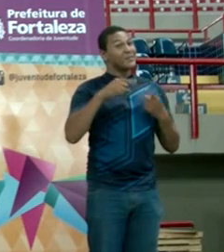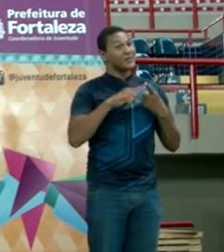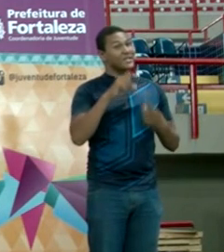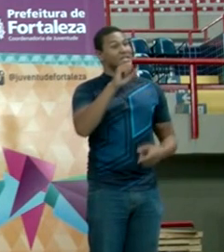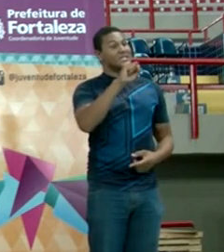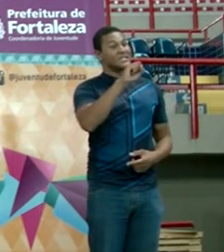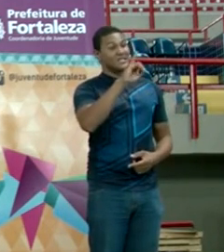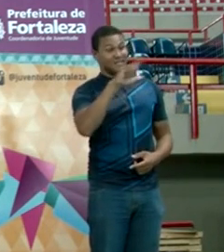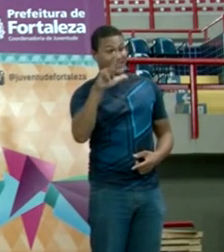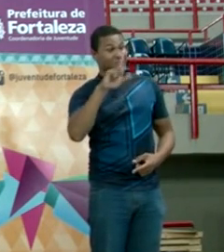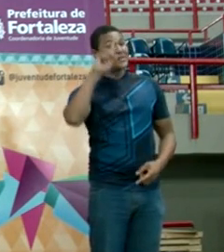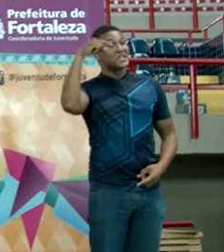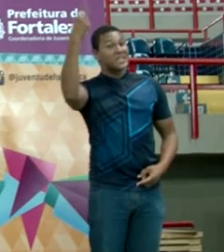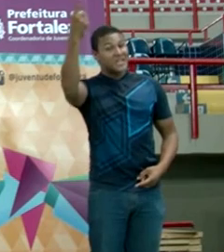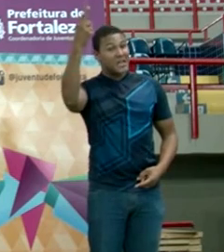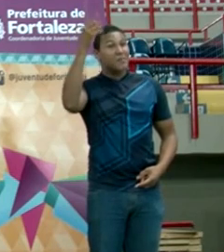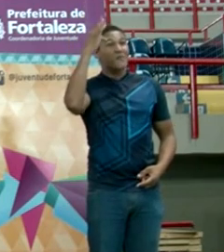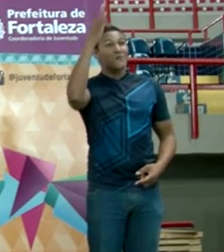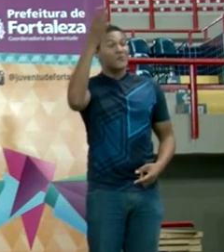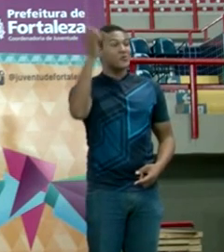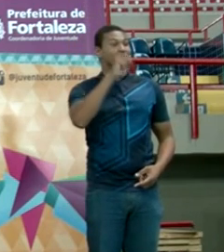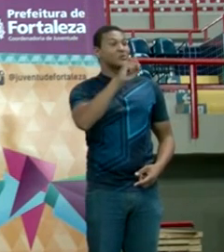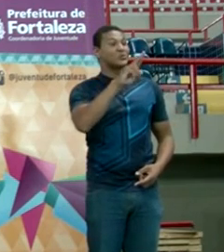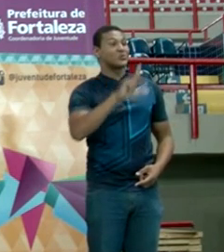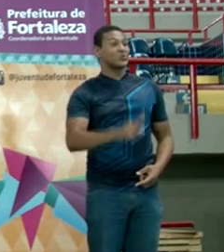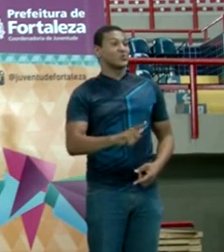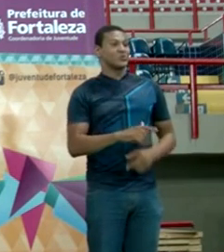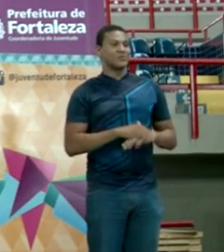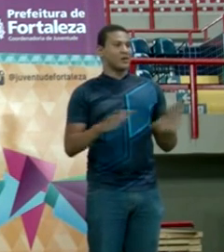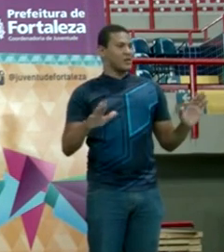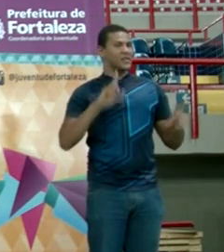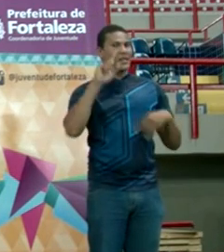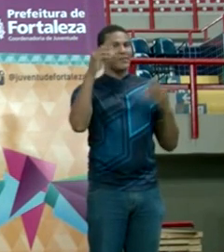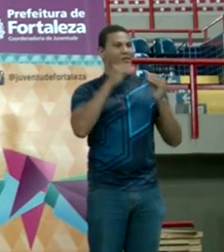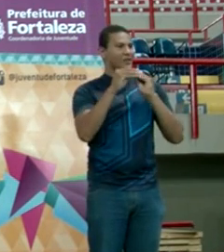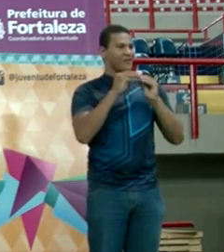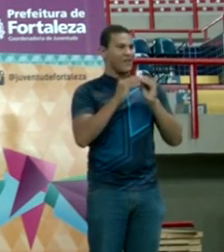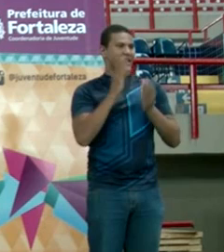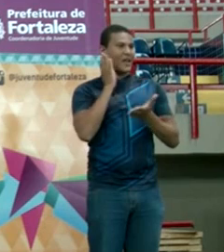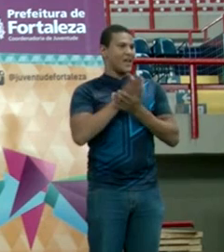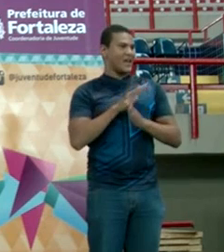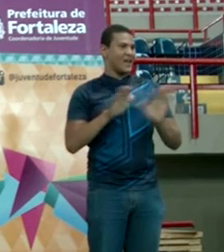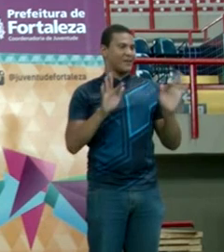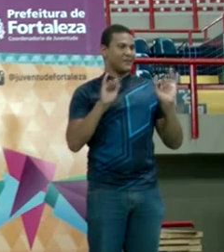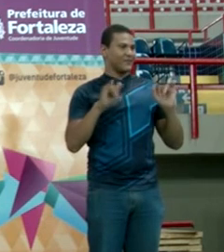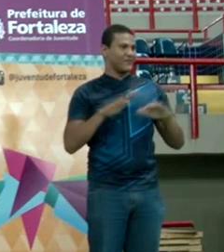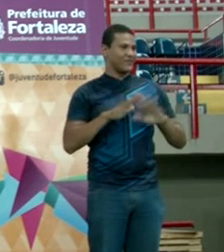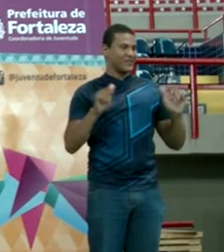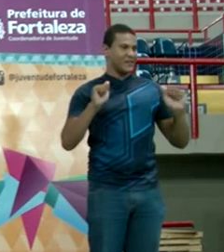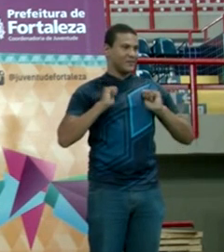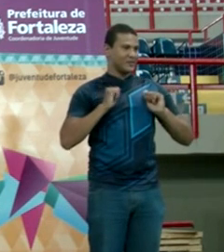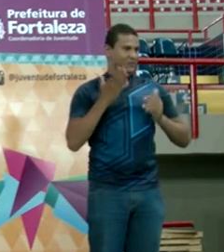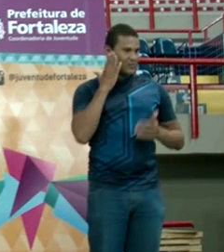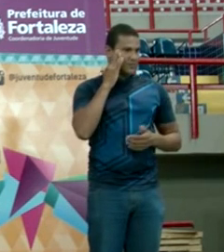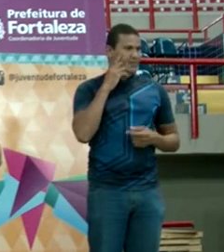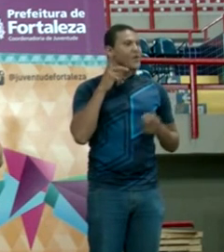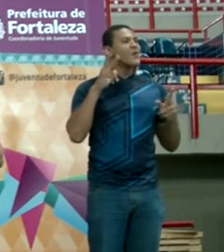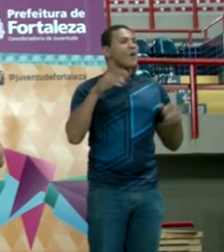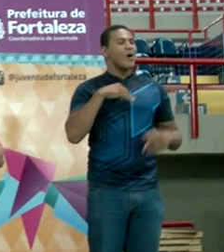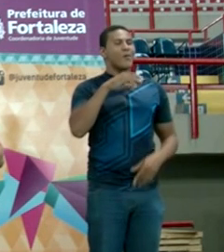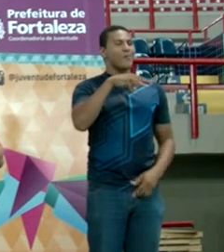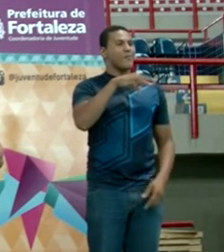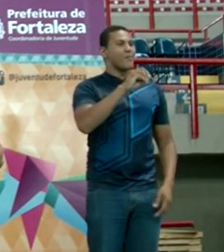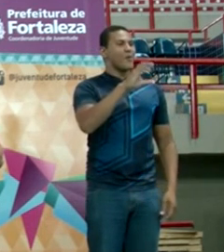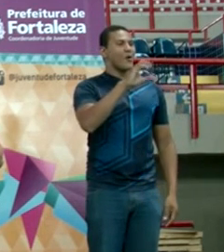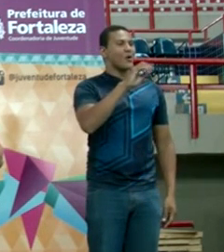Sul. Aí pronto, aí ela não precisa fazer mais novela, que ela fez todos os papéis já. Tá certo? Beleza? Ou então faz que nem aquele rapaz que foi Mocotó, aí